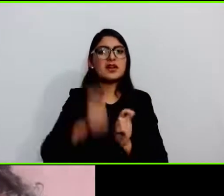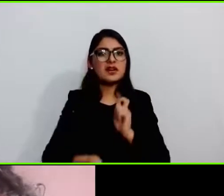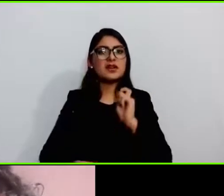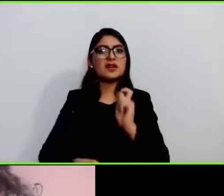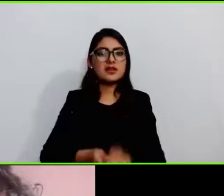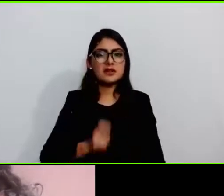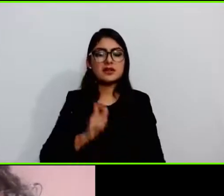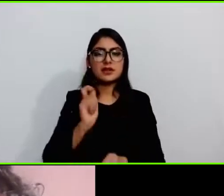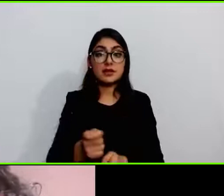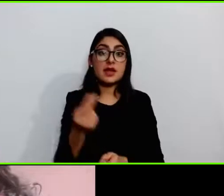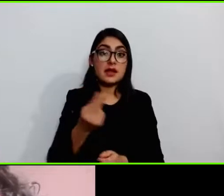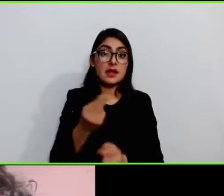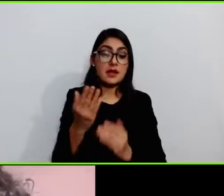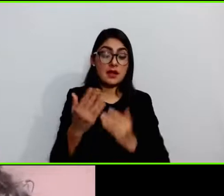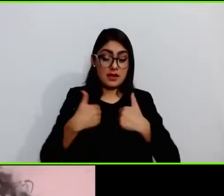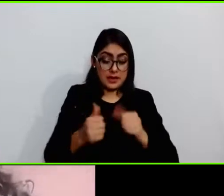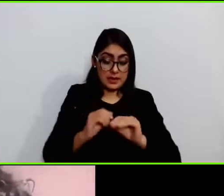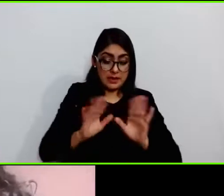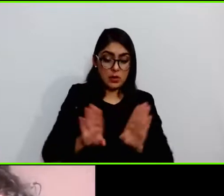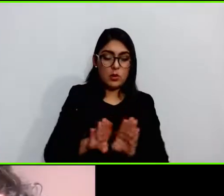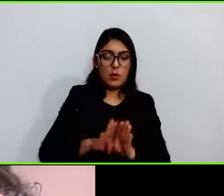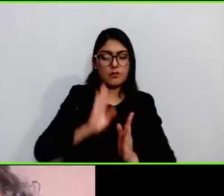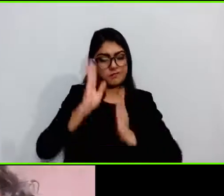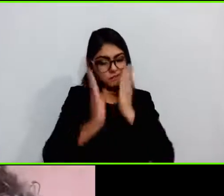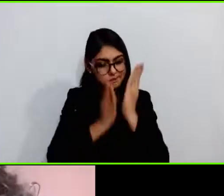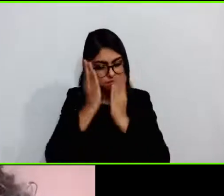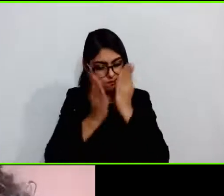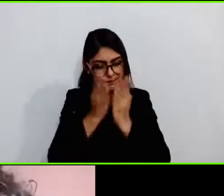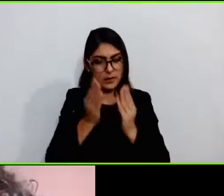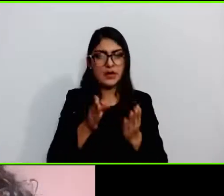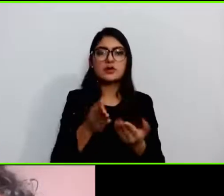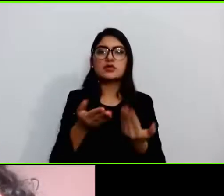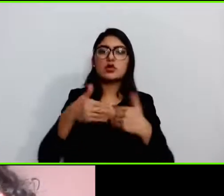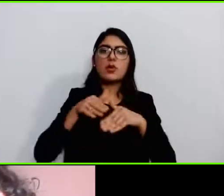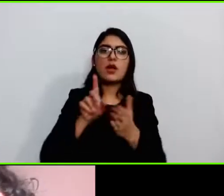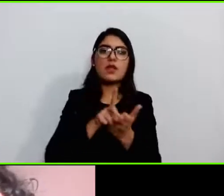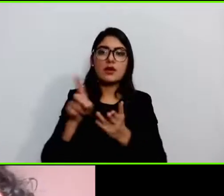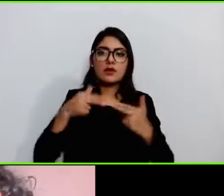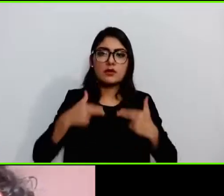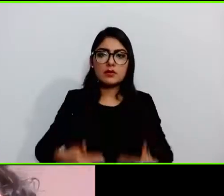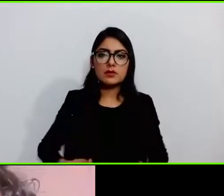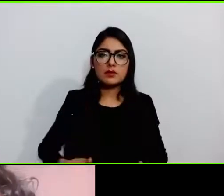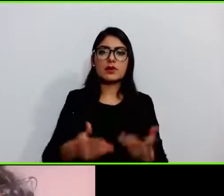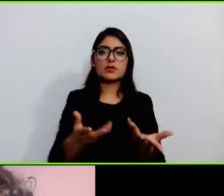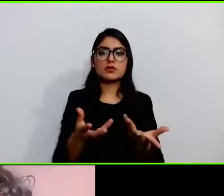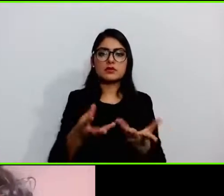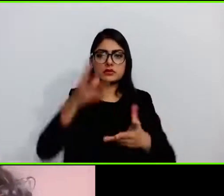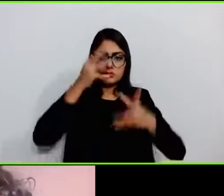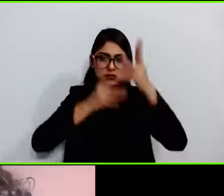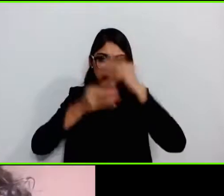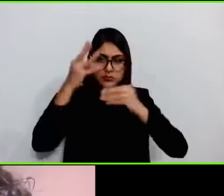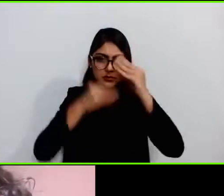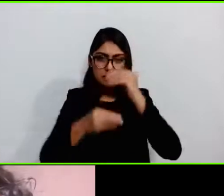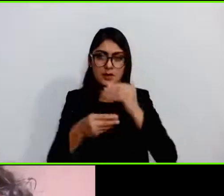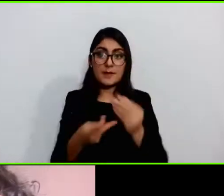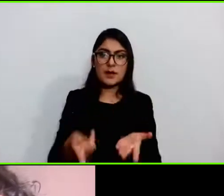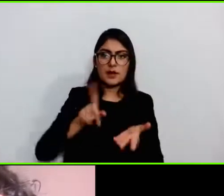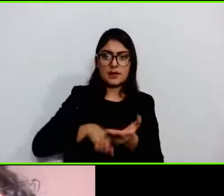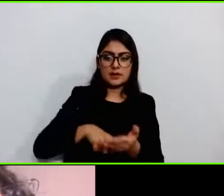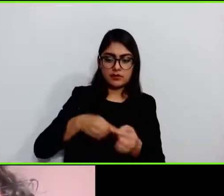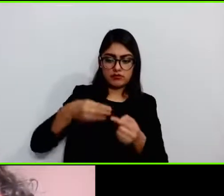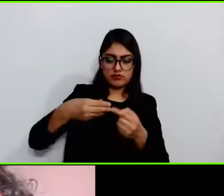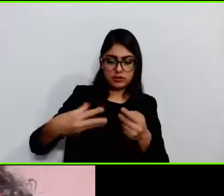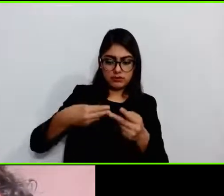digamos, de estudio, de doctrina sobre derechos humanos o de resoluciones internacionales sobre derechos humanos que nos explican en qué consisten